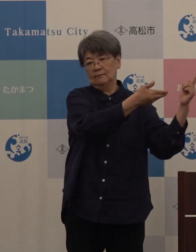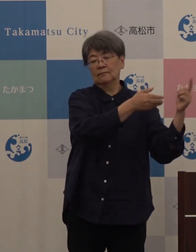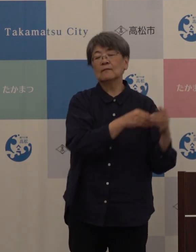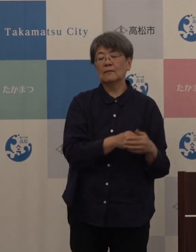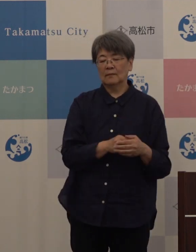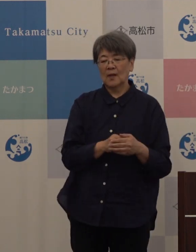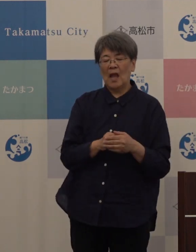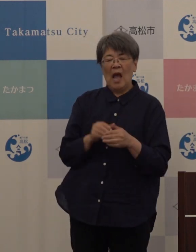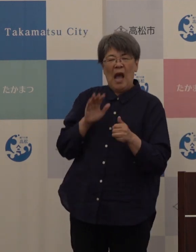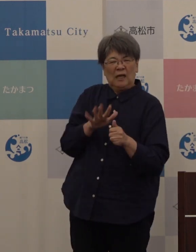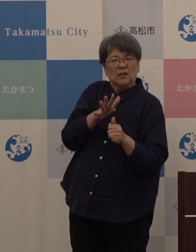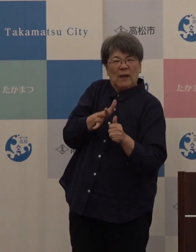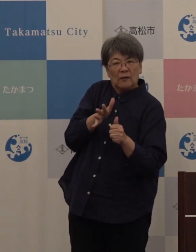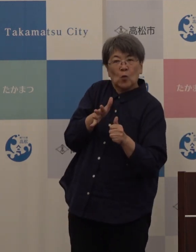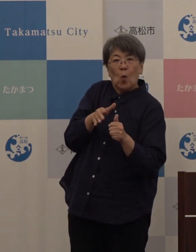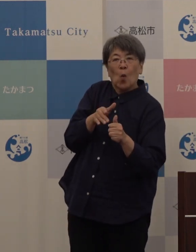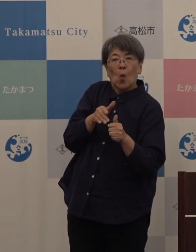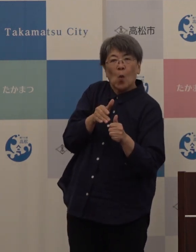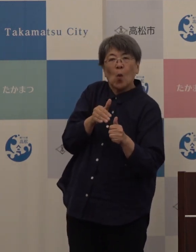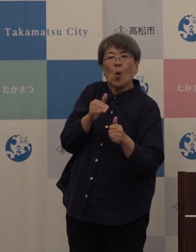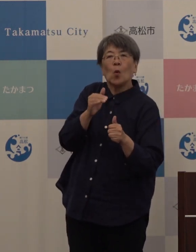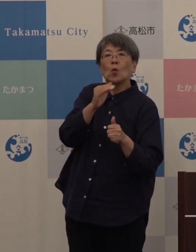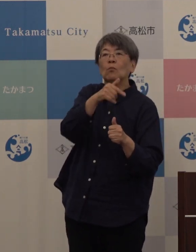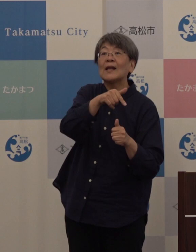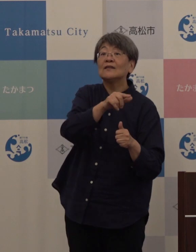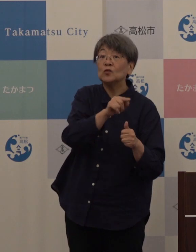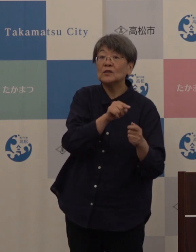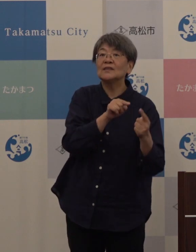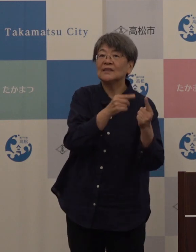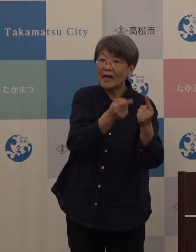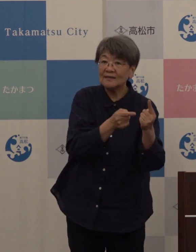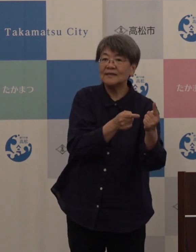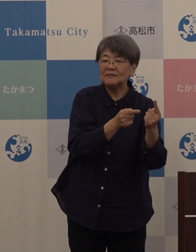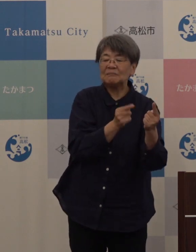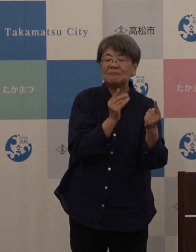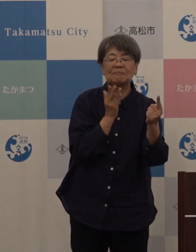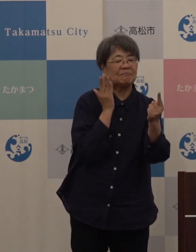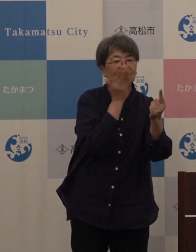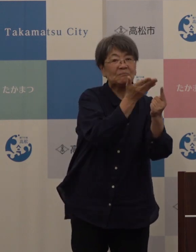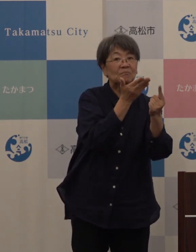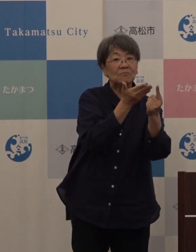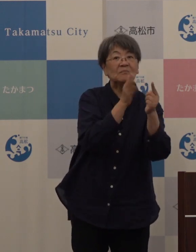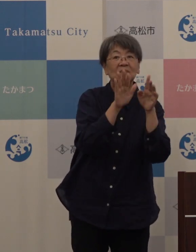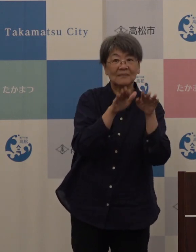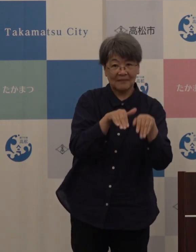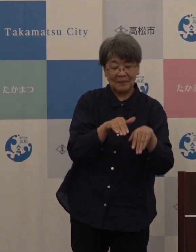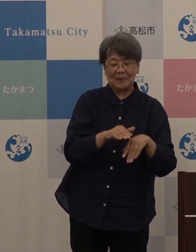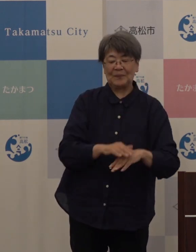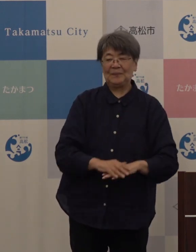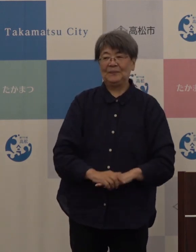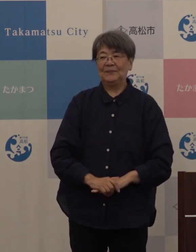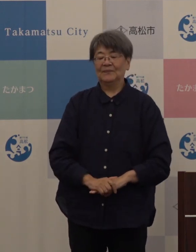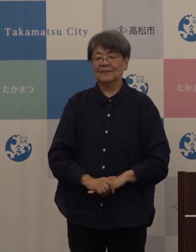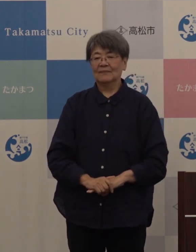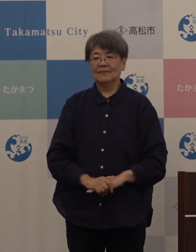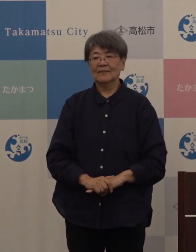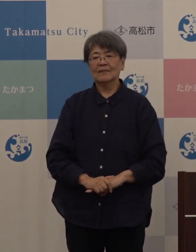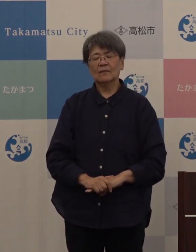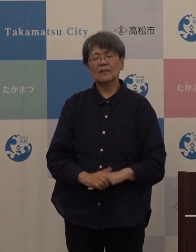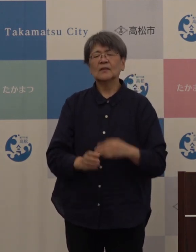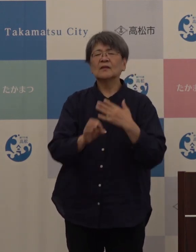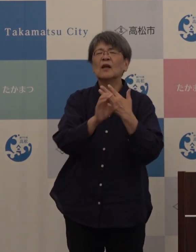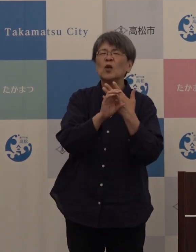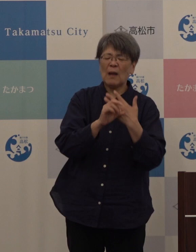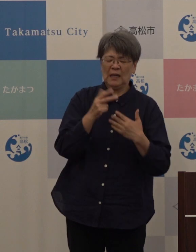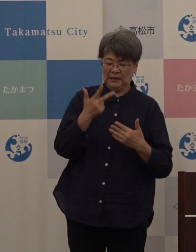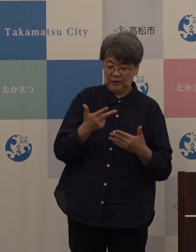で判断をコンプライアンス推進課に求めたということでございます。 ありがとうございます。 例えば